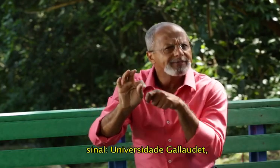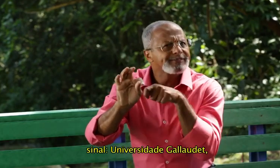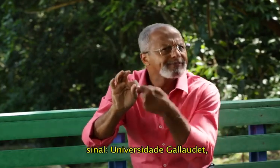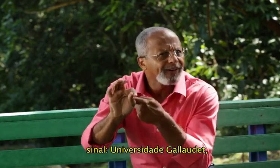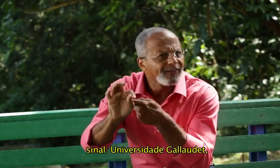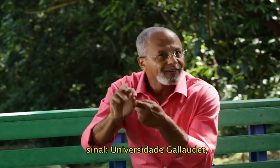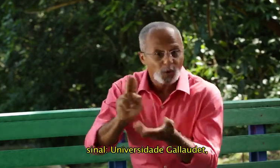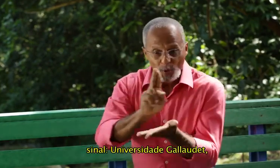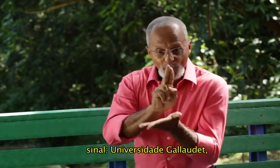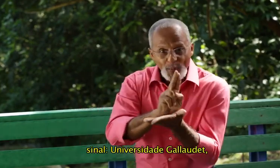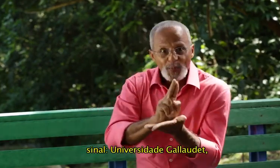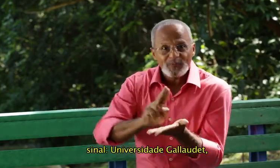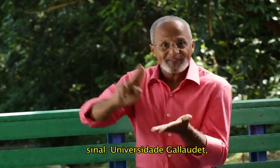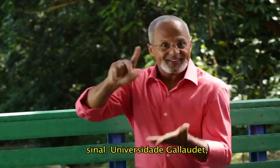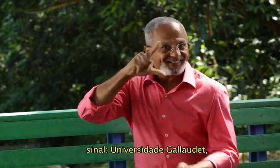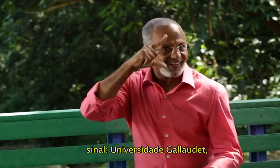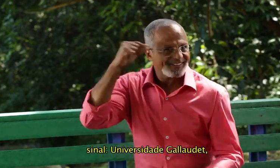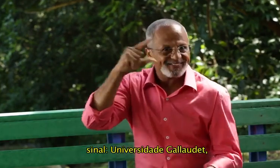Sinal Universidade Gallaudet.